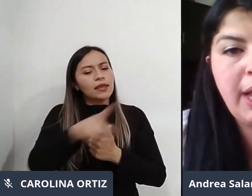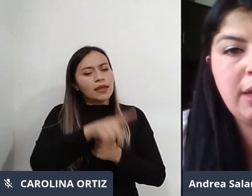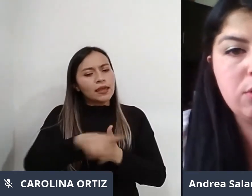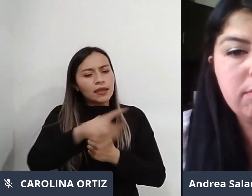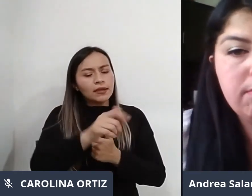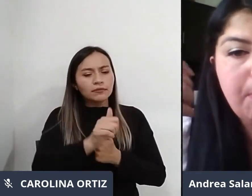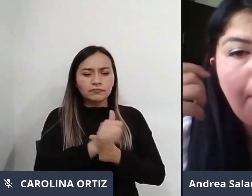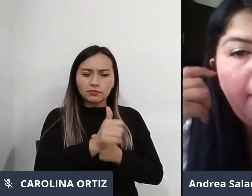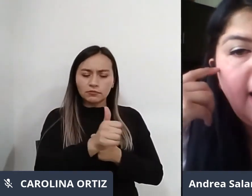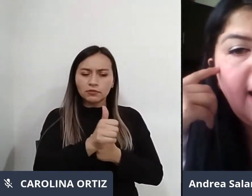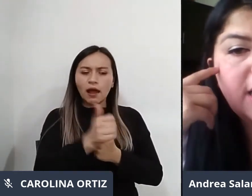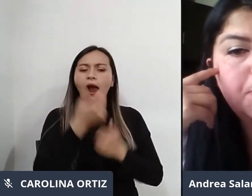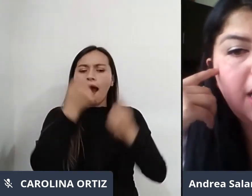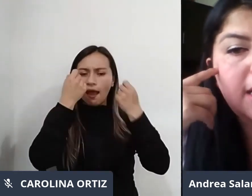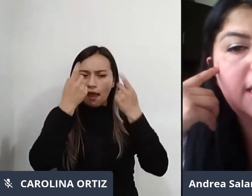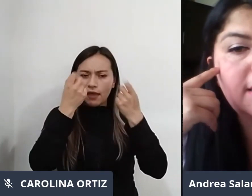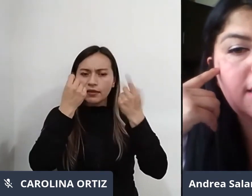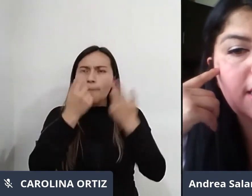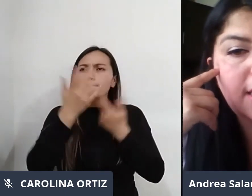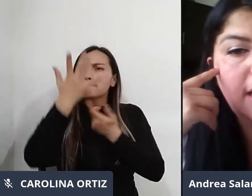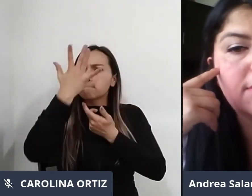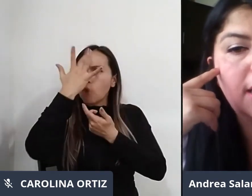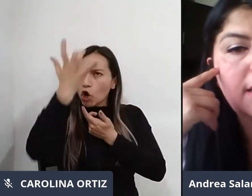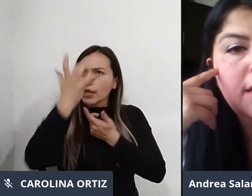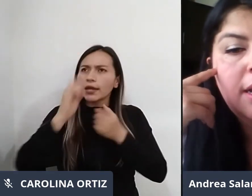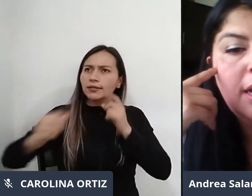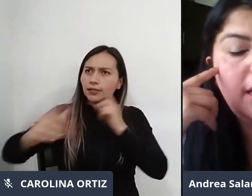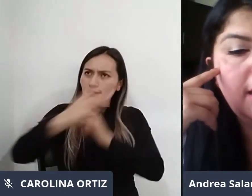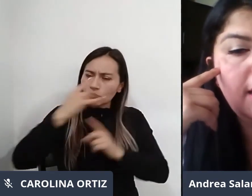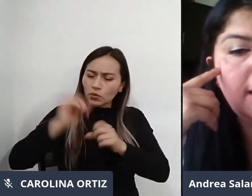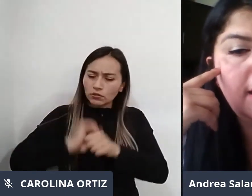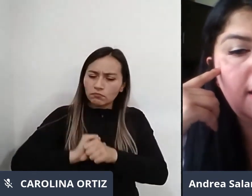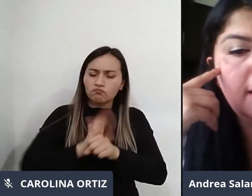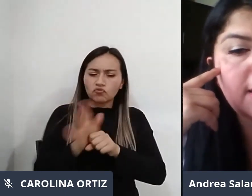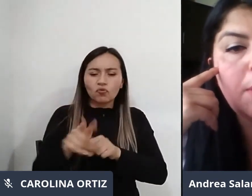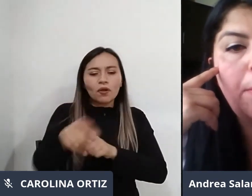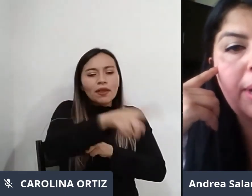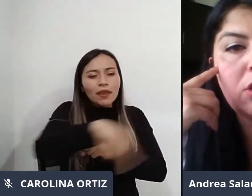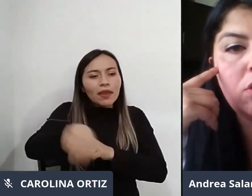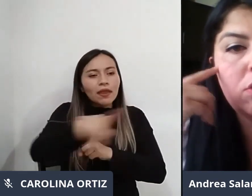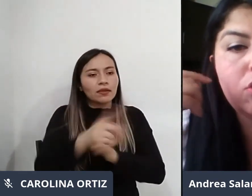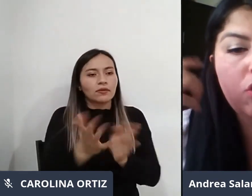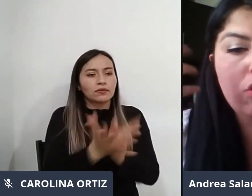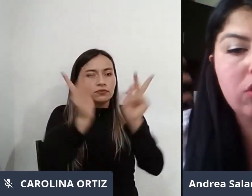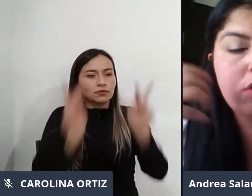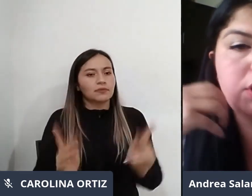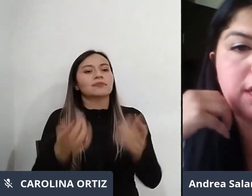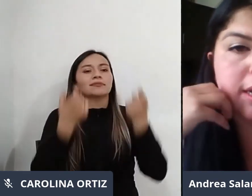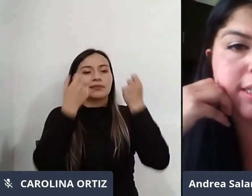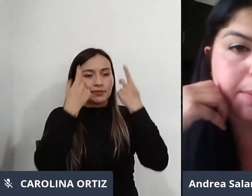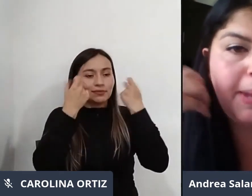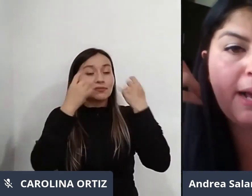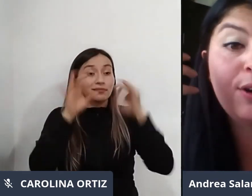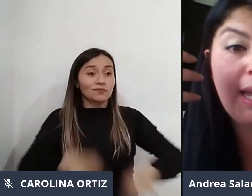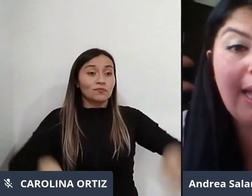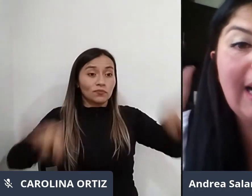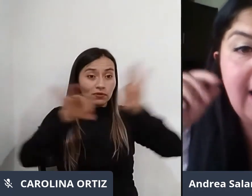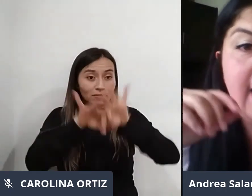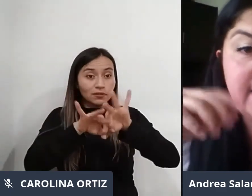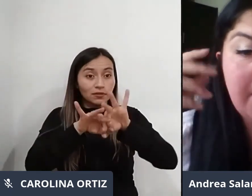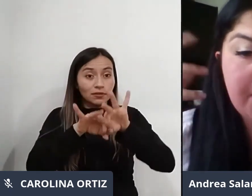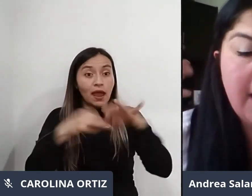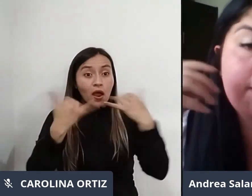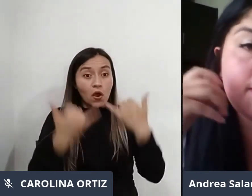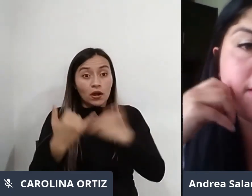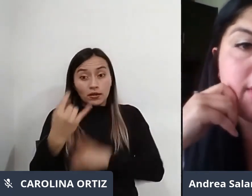estamos viviendo. Es bien interesante que en este momento nosotros, en esta pedagogía de